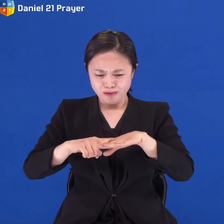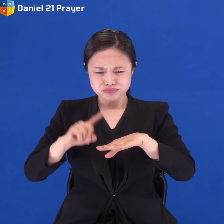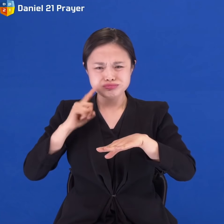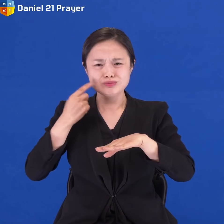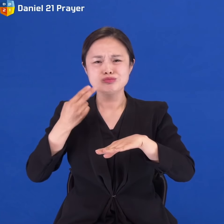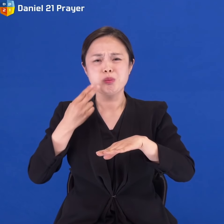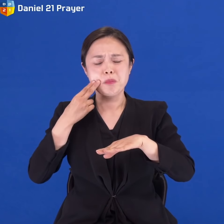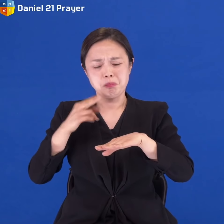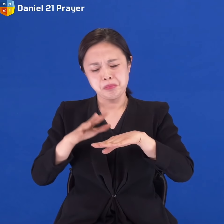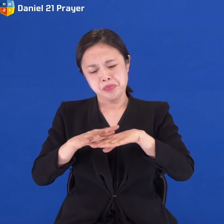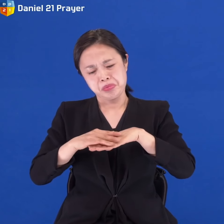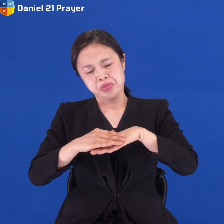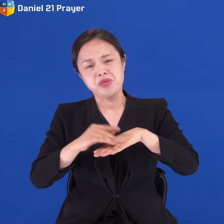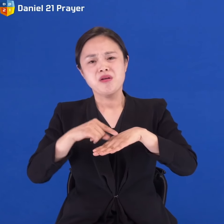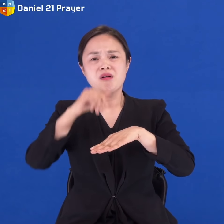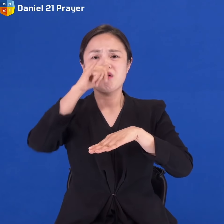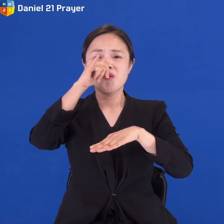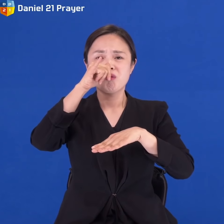신세한탄하면서도